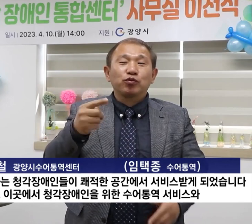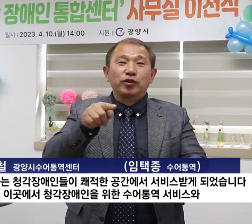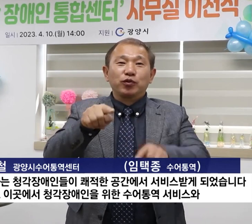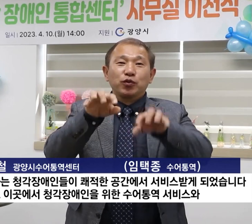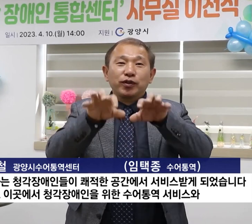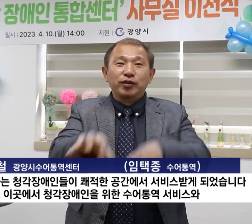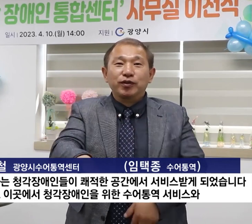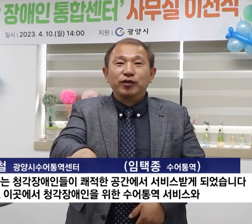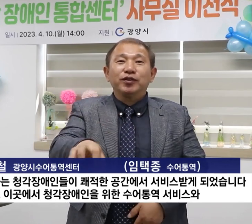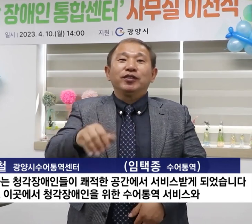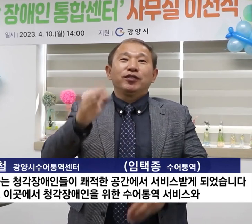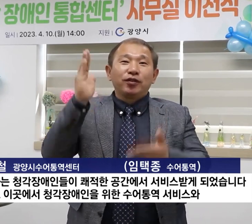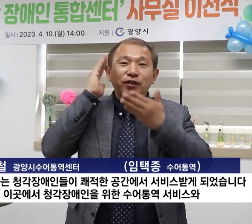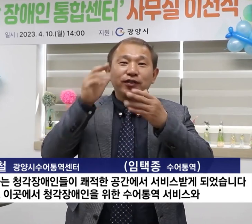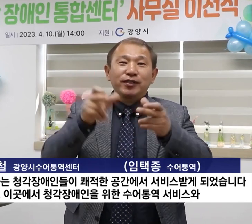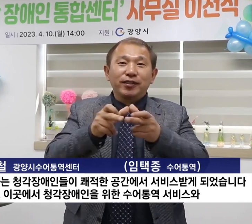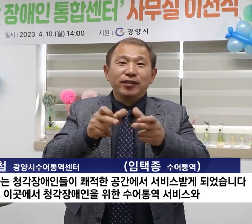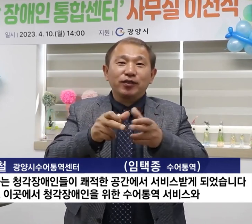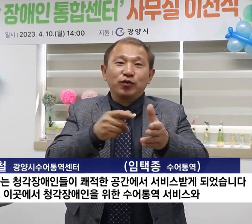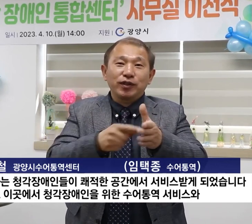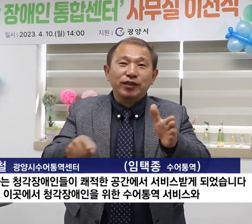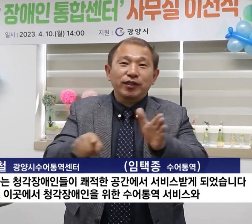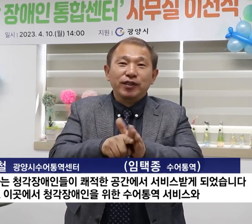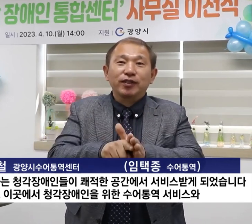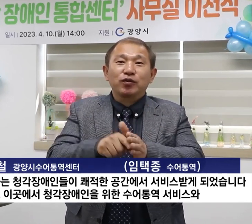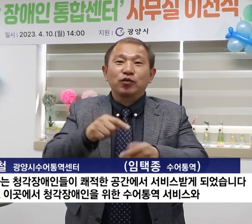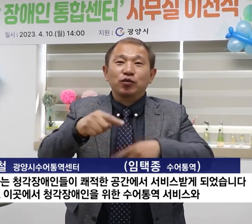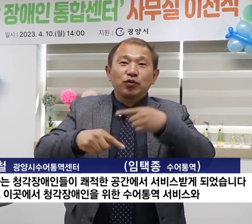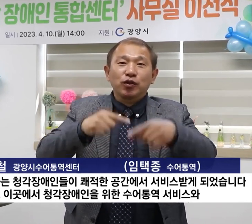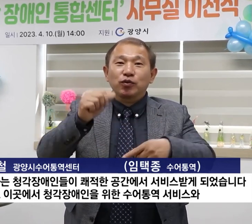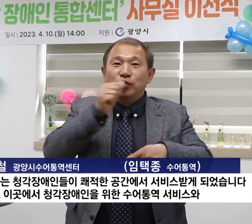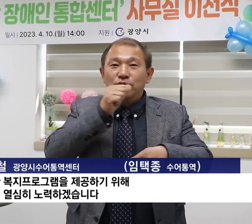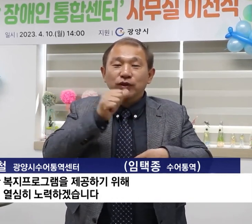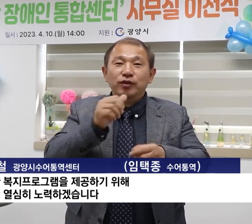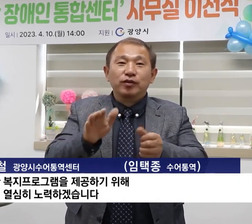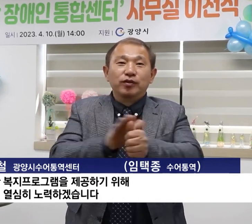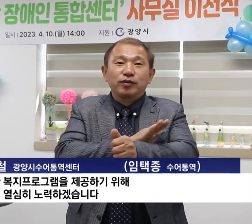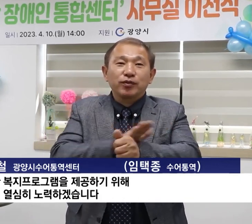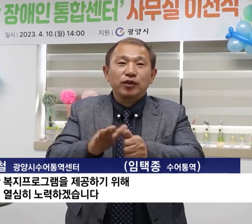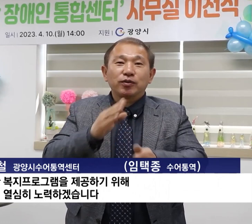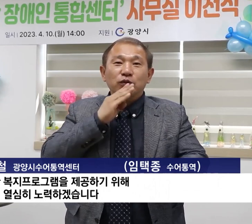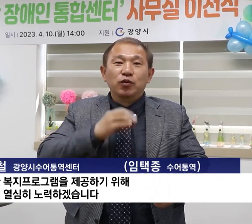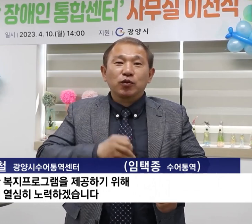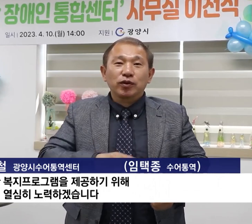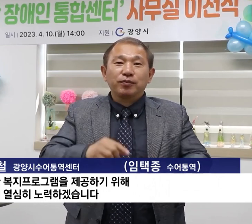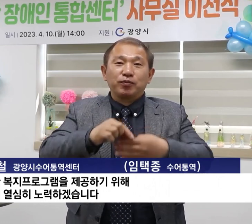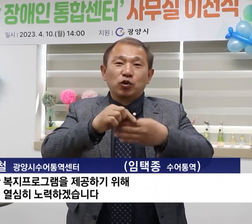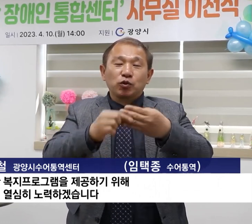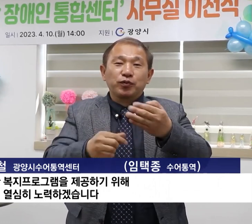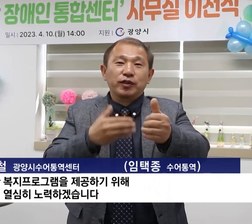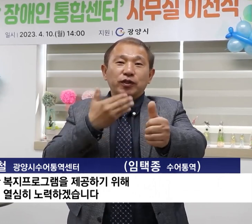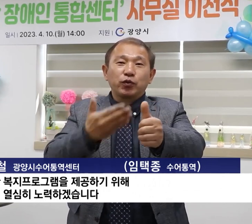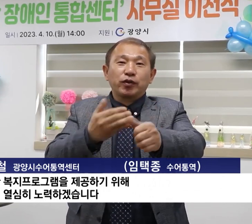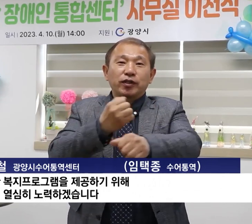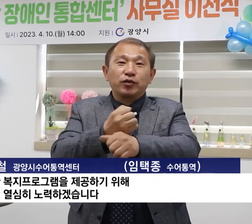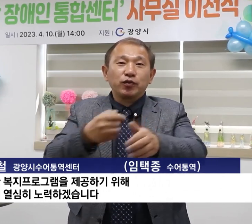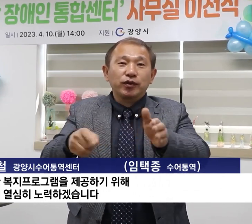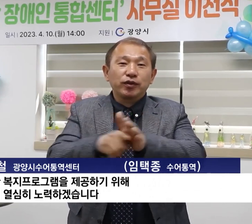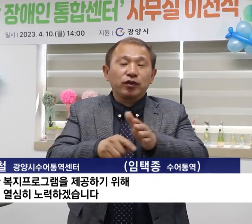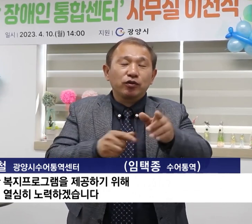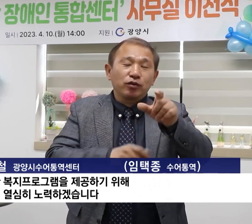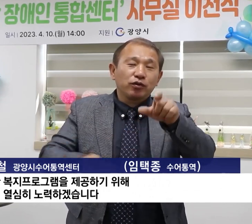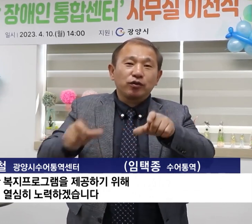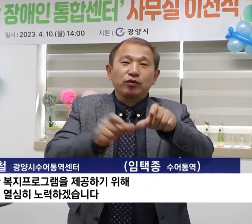앞으로 이곳에서 청각장애인을 위한 수어통역 서비스와 복지 프로그램을 제공하기 위해